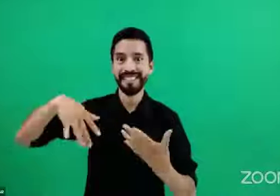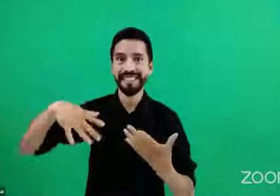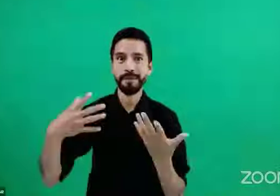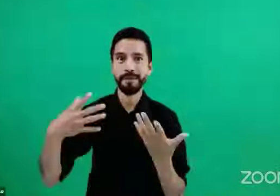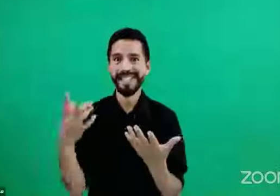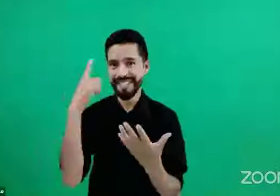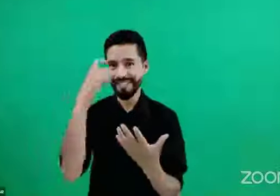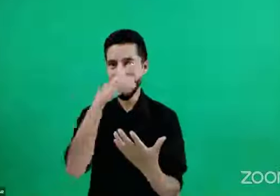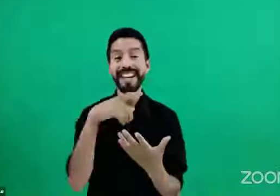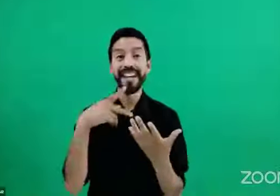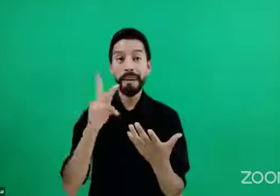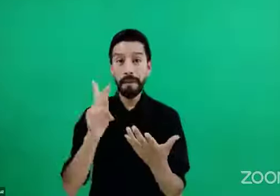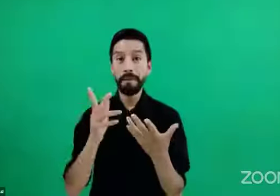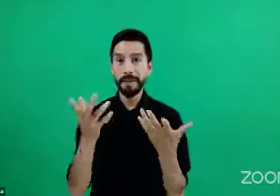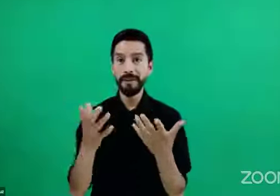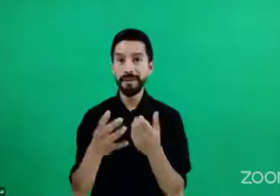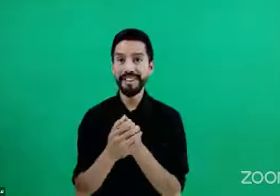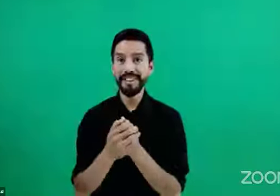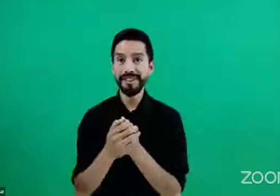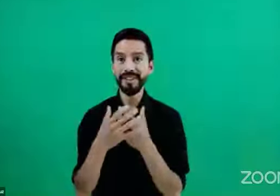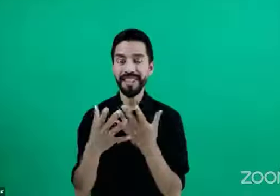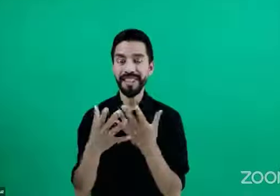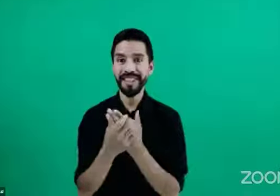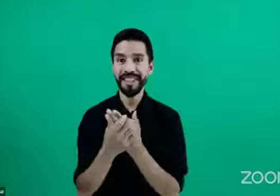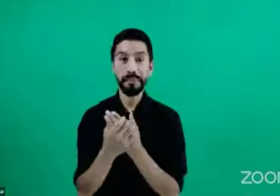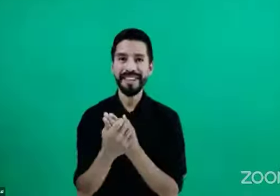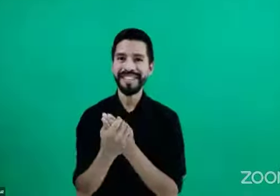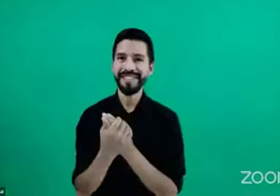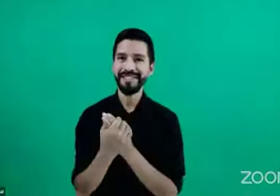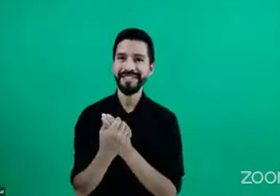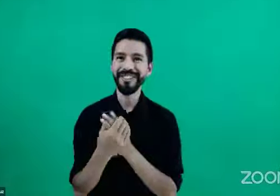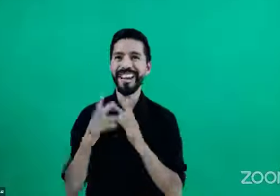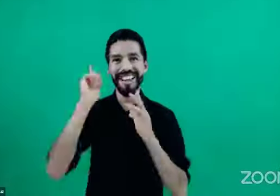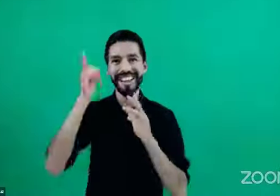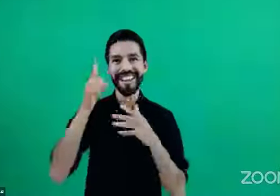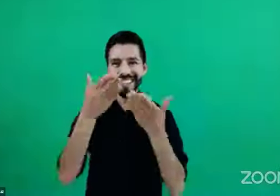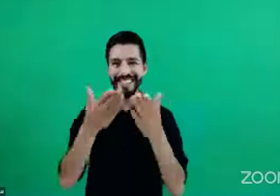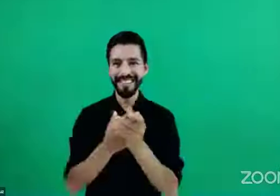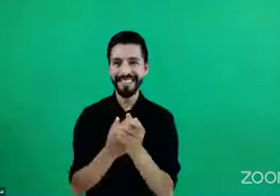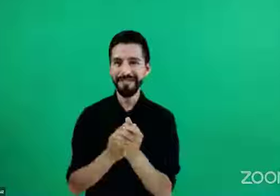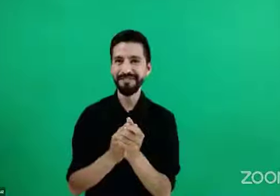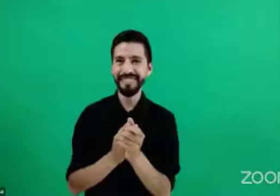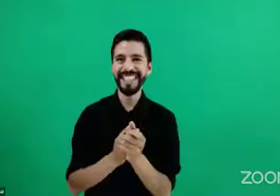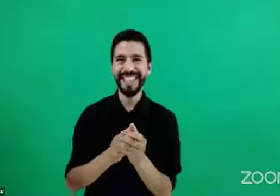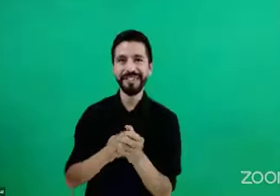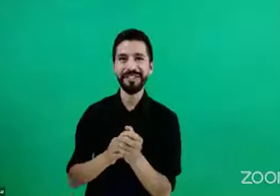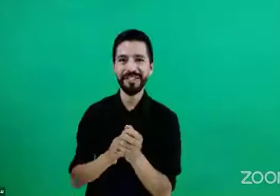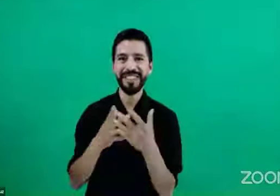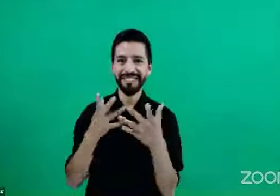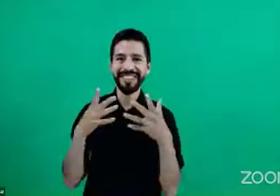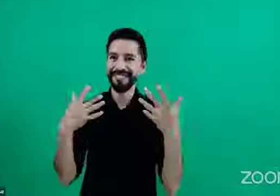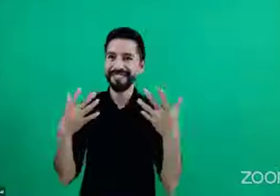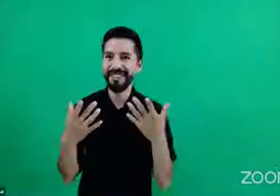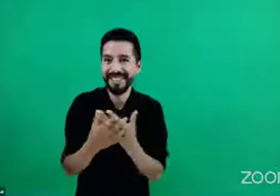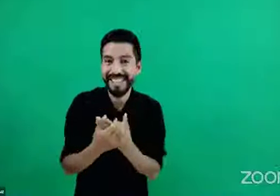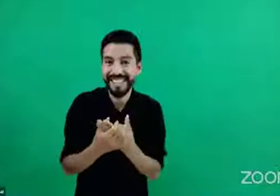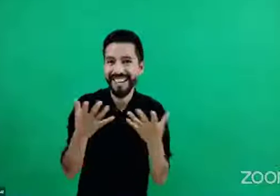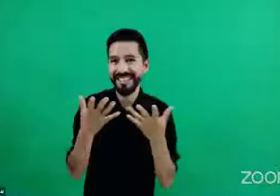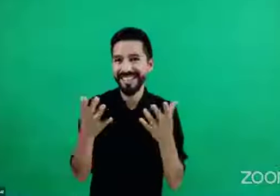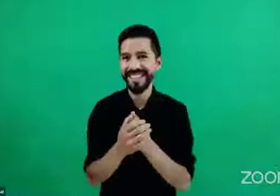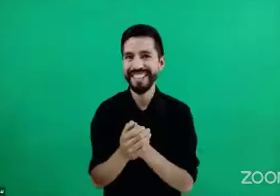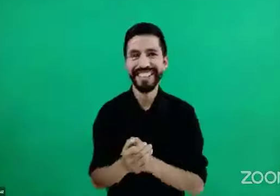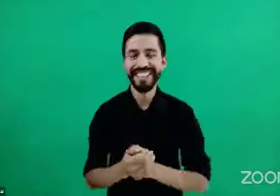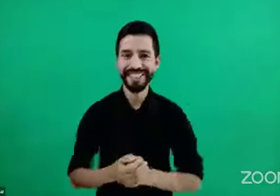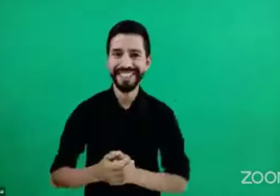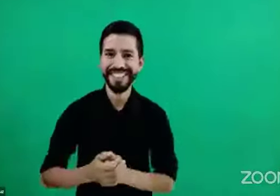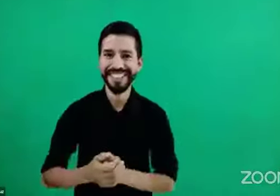buscar, de por sí es difícil, pero el hecho de poder hacerlo, ojalá y platicando con Manuel podamos hacer algo